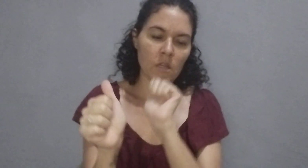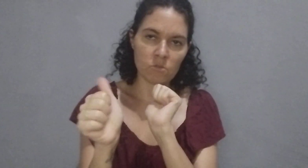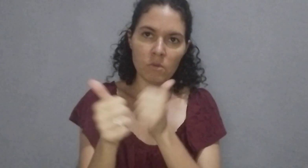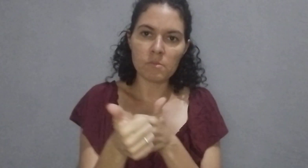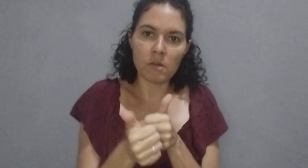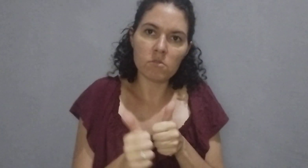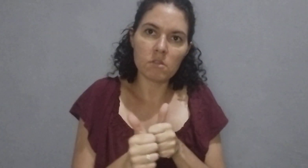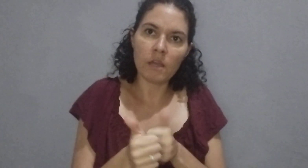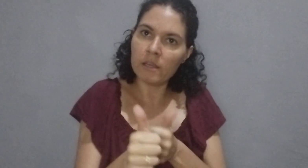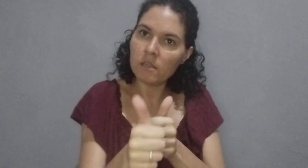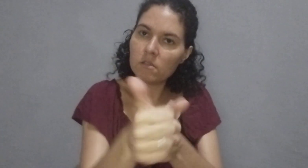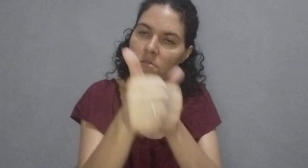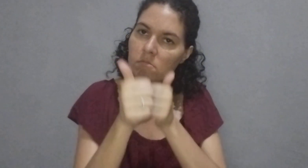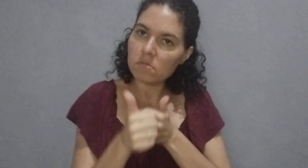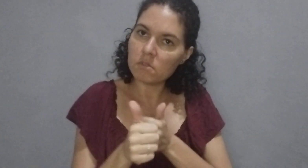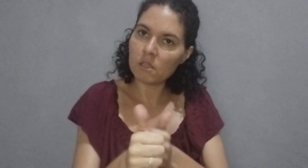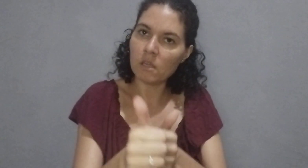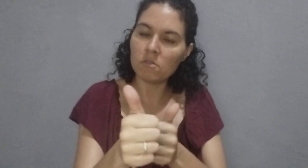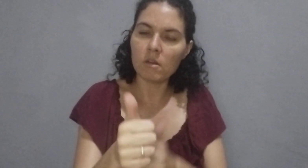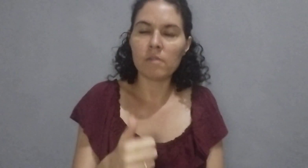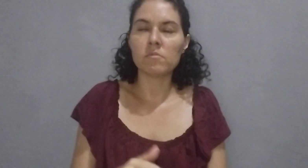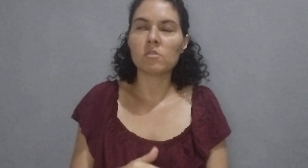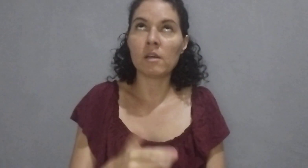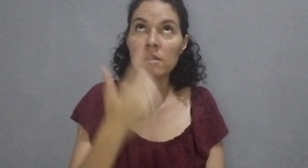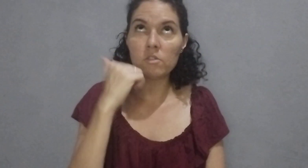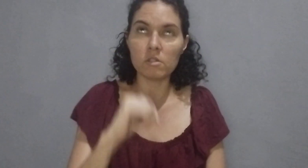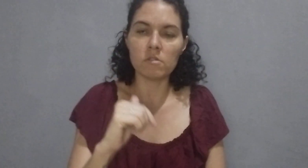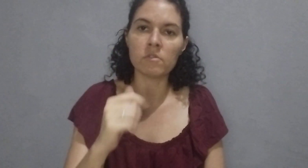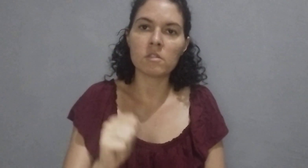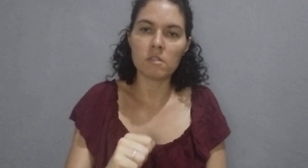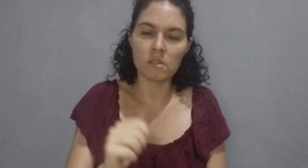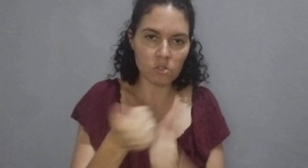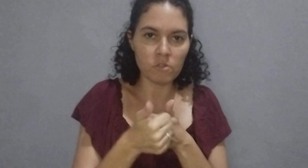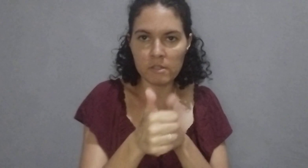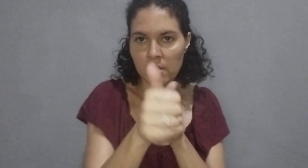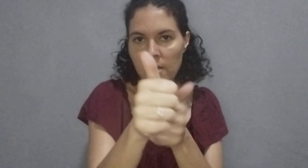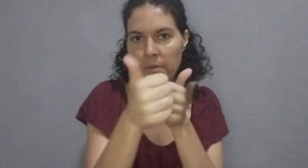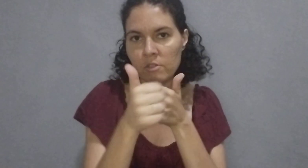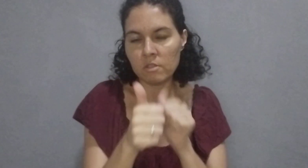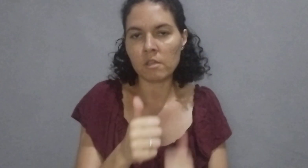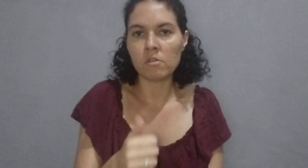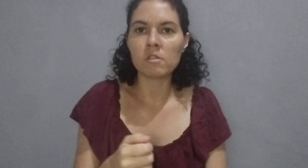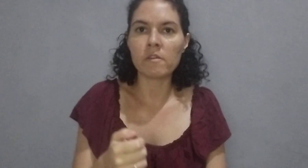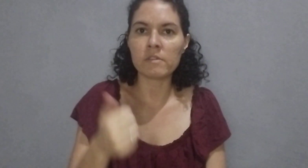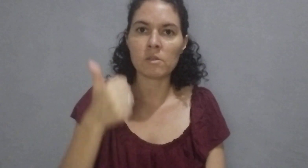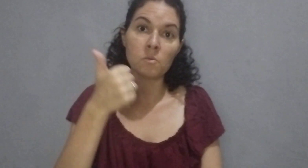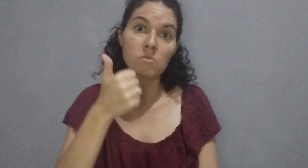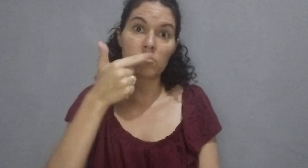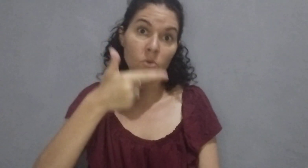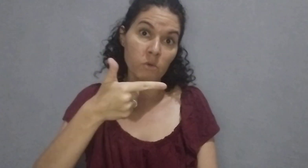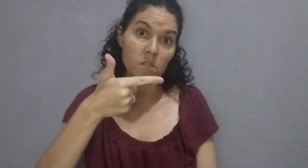As duas mãos, e aí, seguindo, antes de fazer a parte de seguidor, você vai fazer 1,